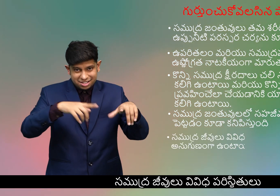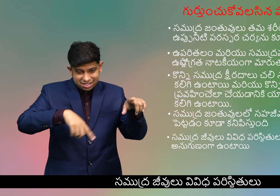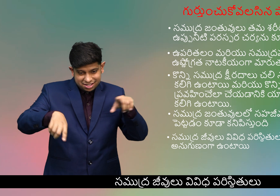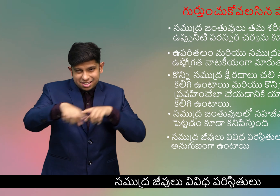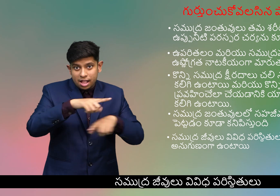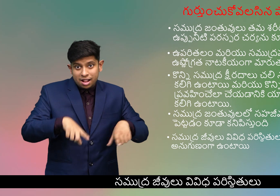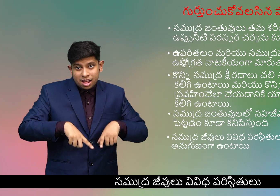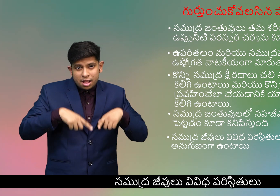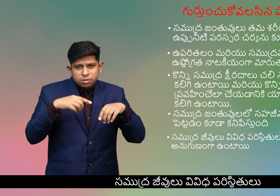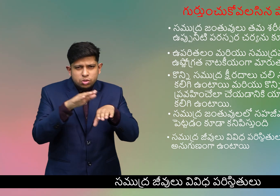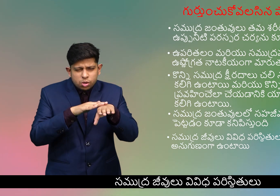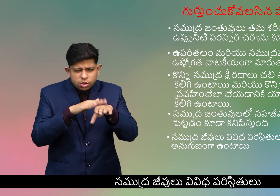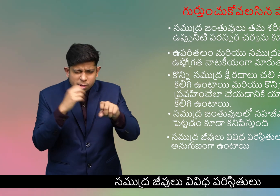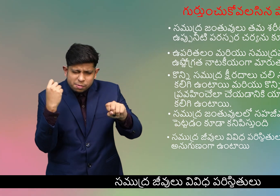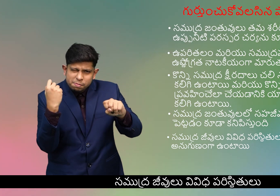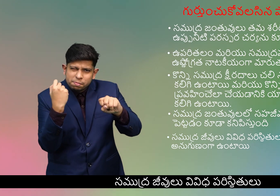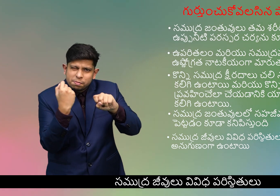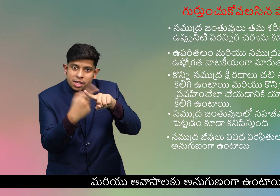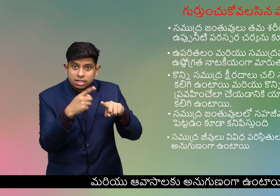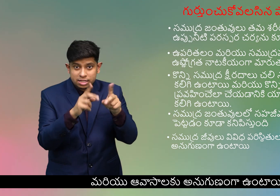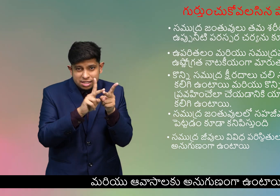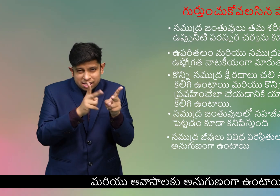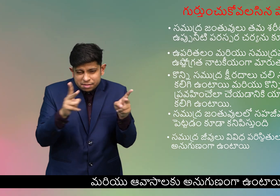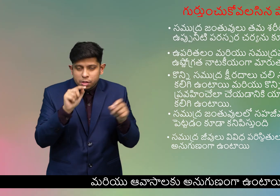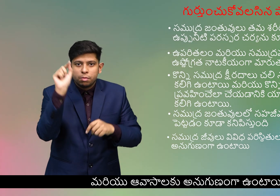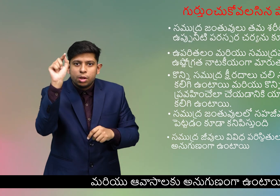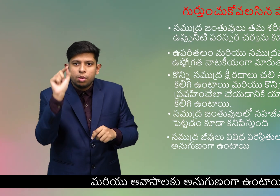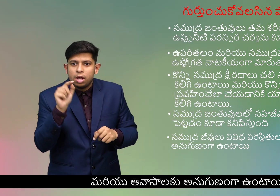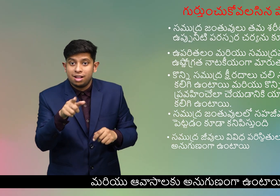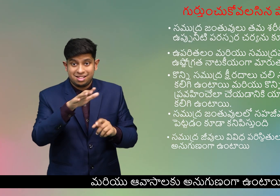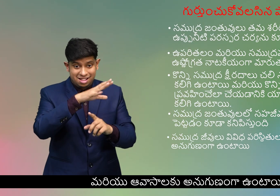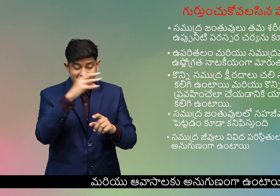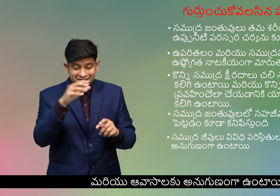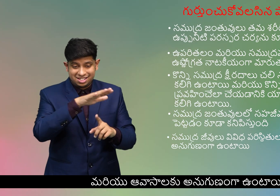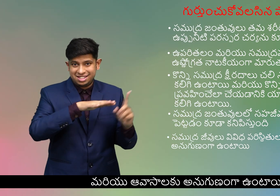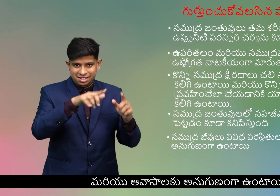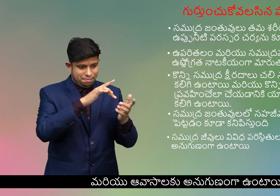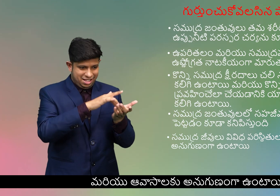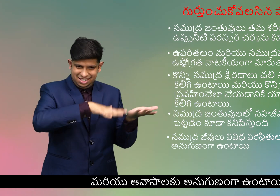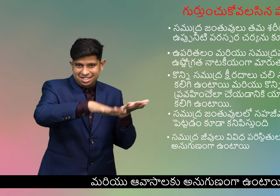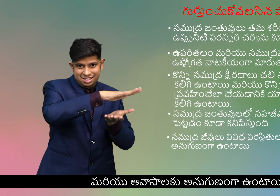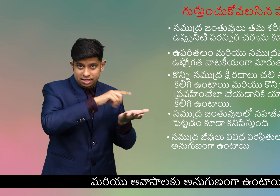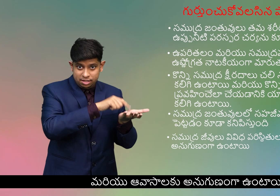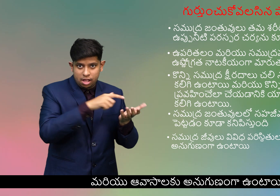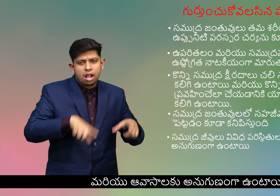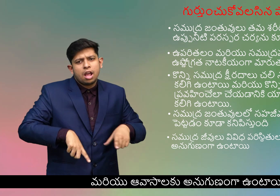సముద్ర జీవులు వివిధ పరిస్థితులు మరియు ఆవాసాలకు అనుగుణంగా ఉంటాయి.